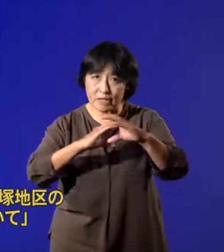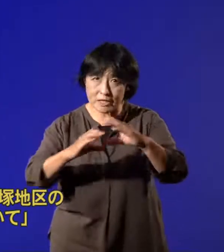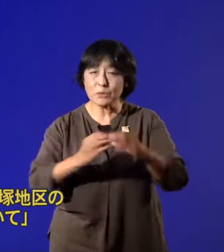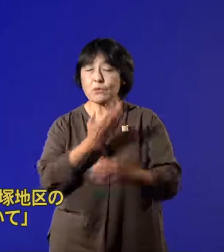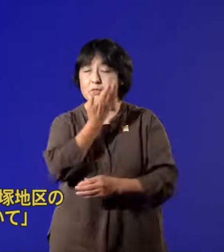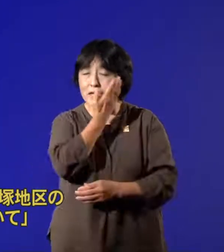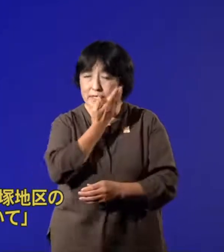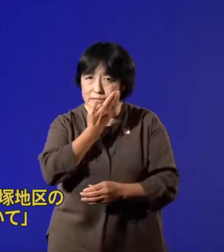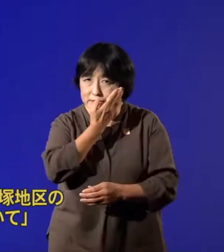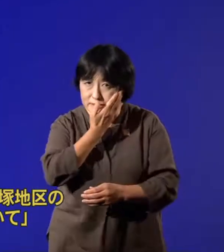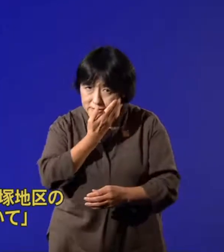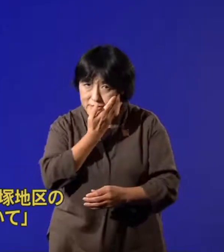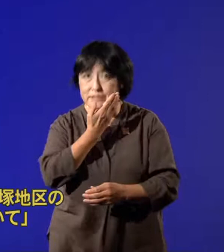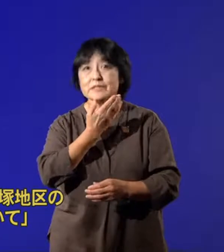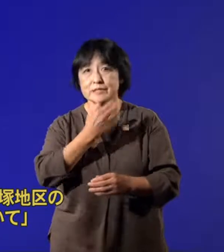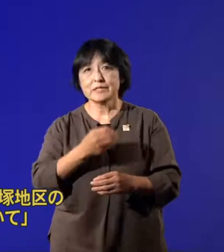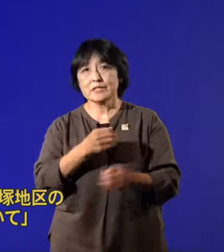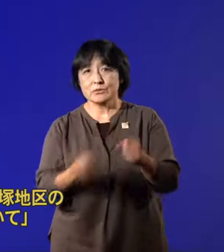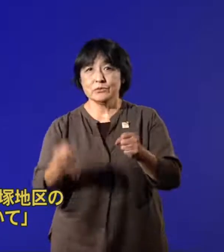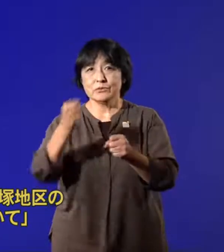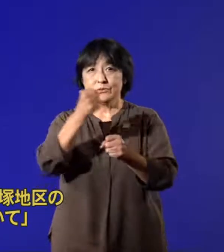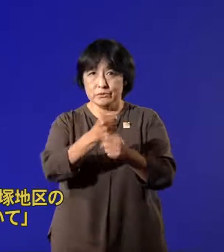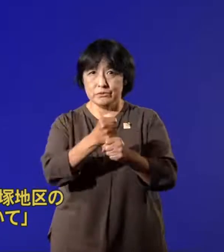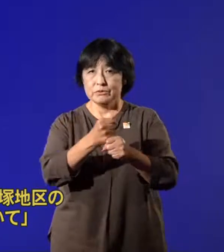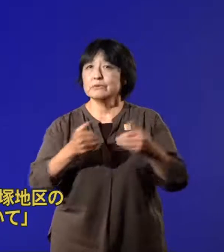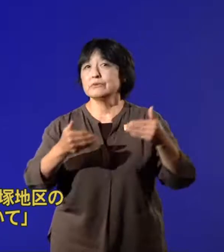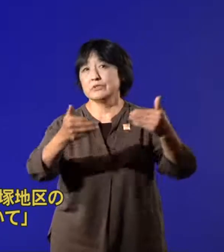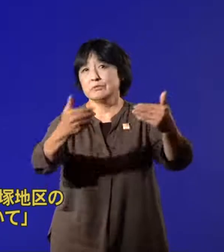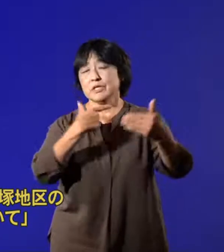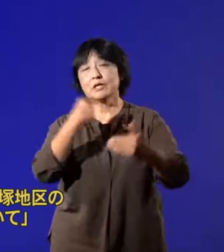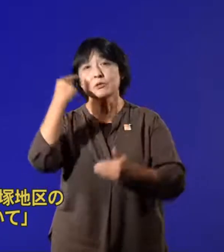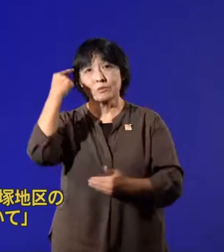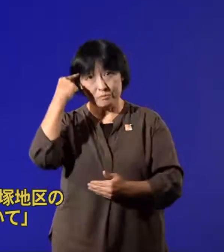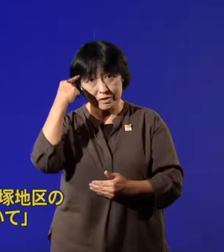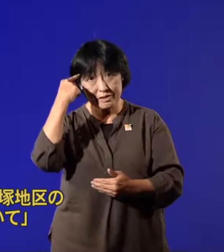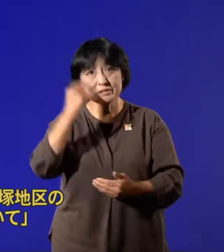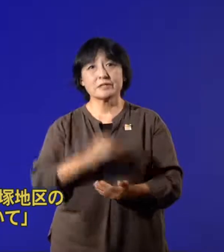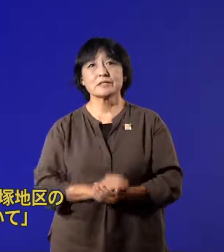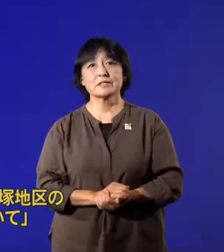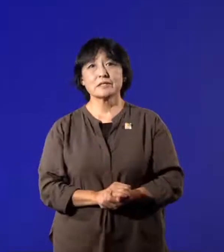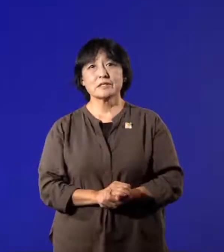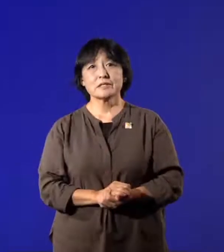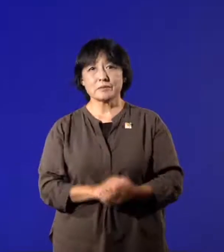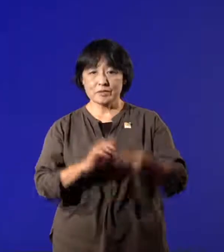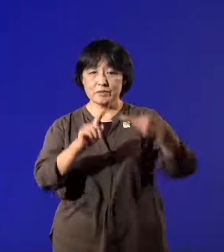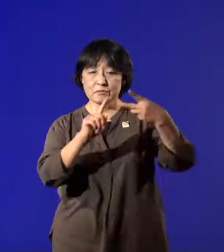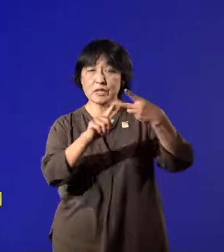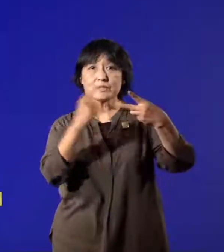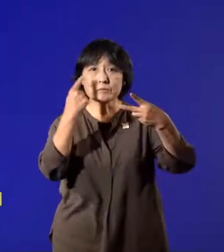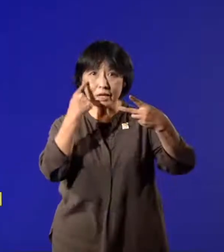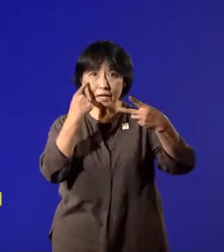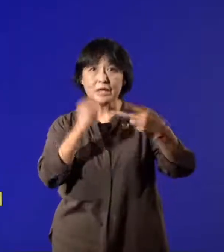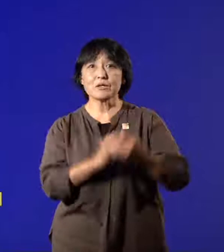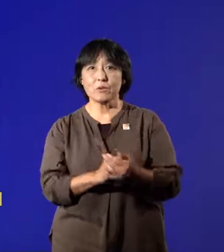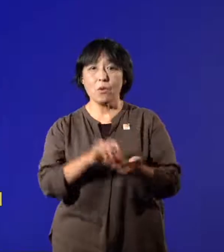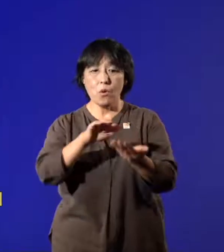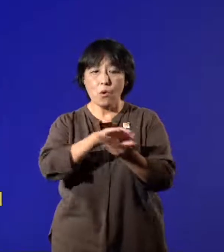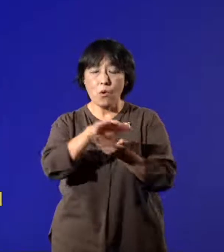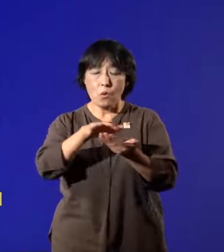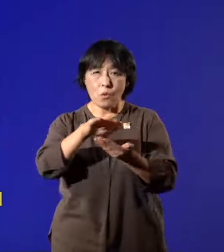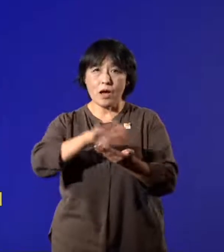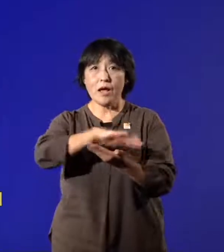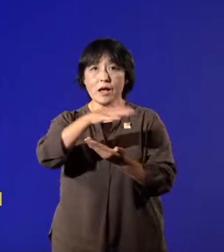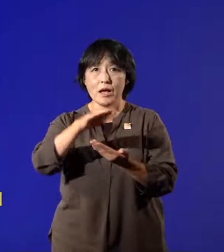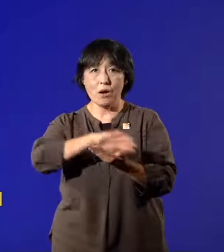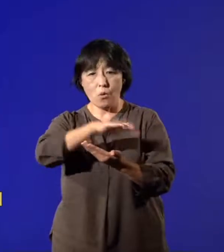事にしながら復旧に向けて進めていきたいなというふうに思っております。2点目の丘珠空港の関